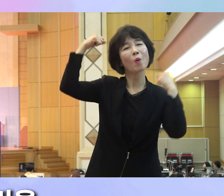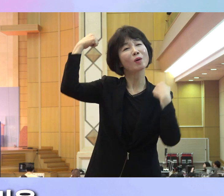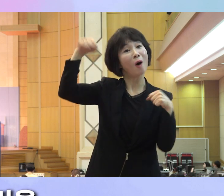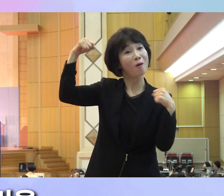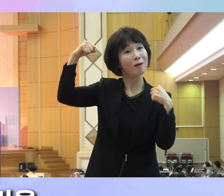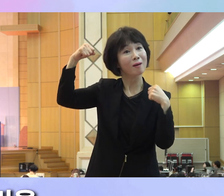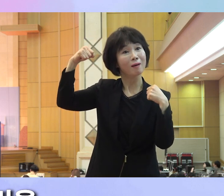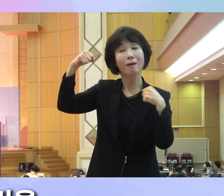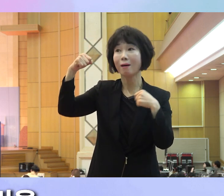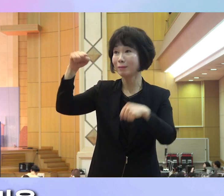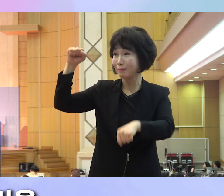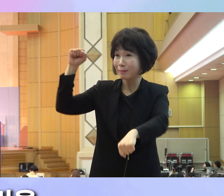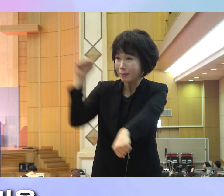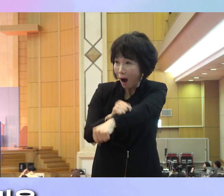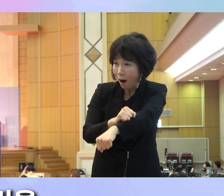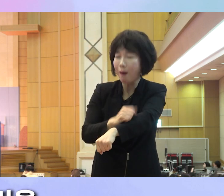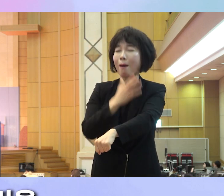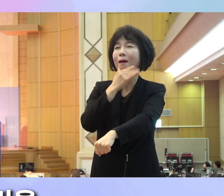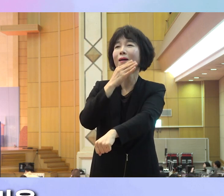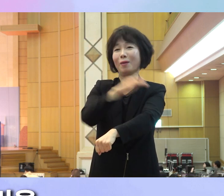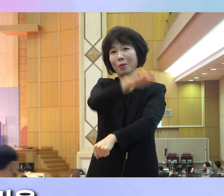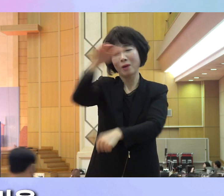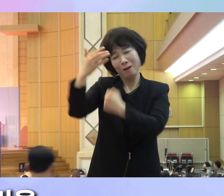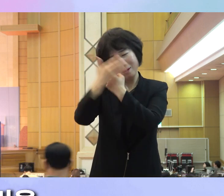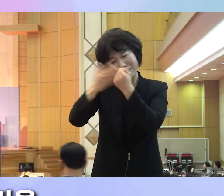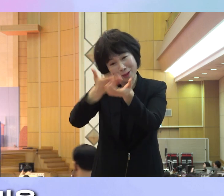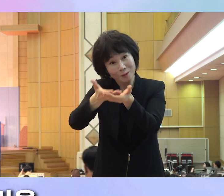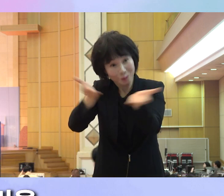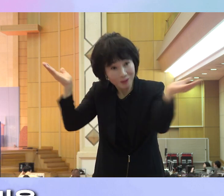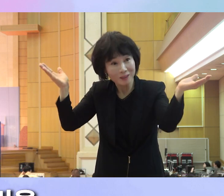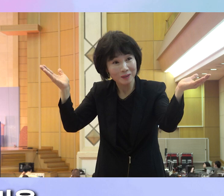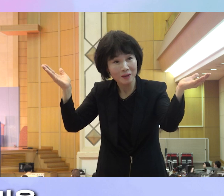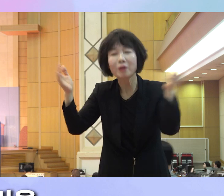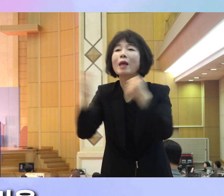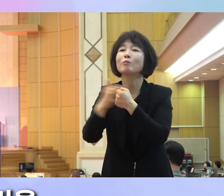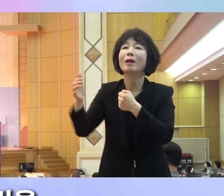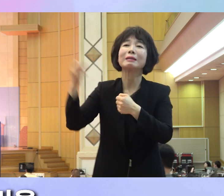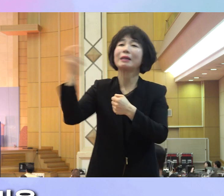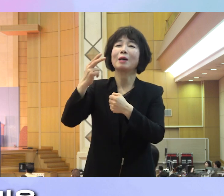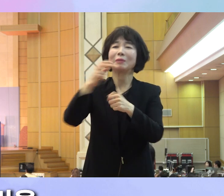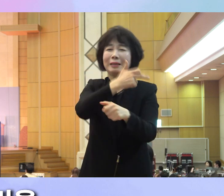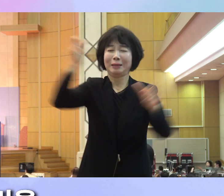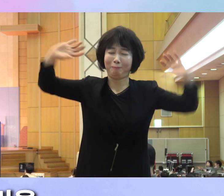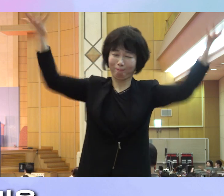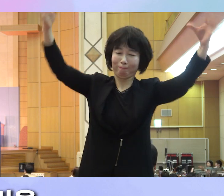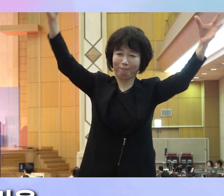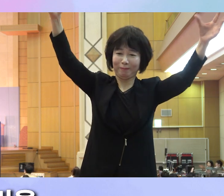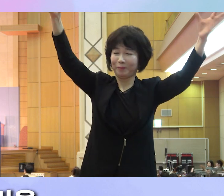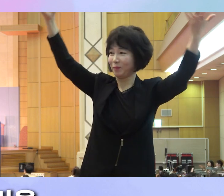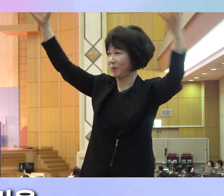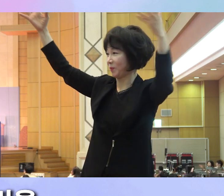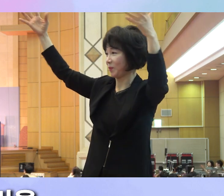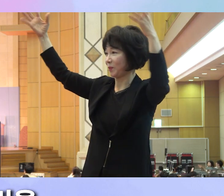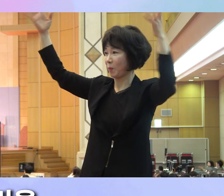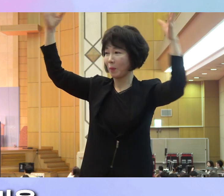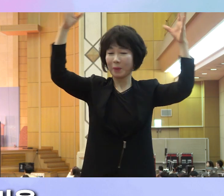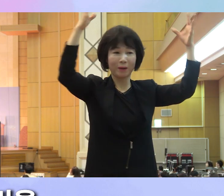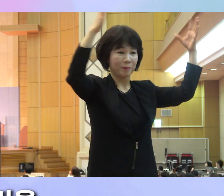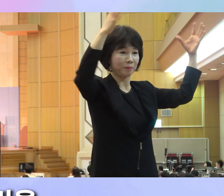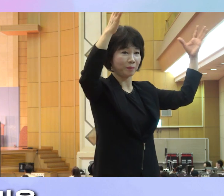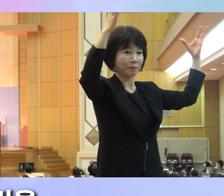선곡에 해서 우리들에게 은혜를 끼친 분들을 위해서 다시 한번 큰 박수로